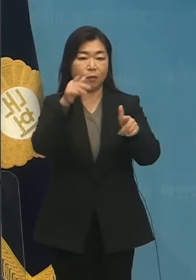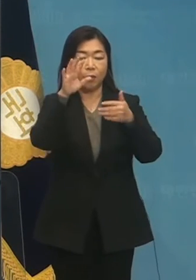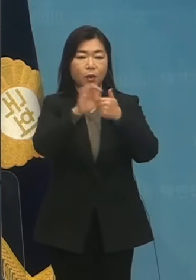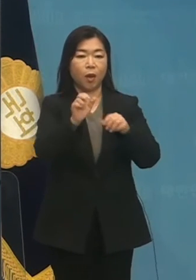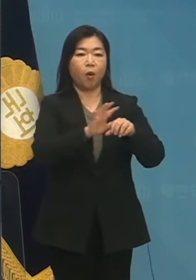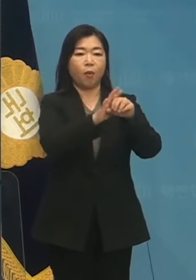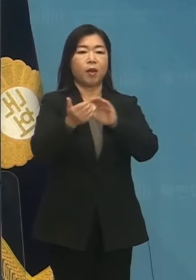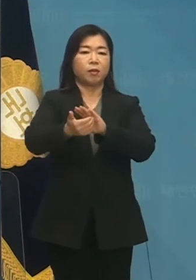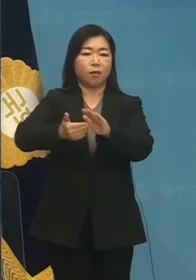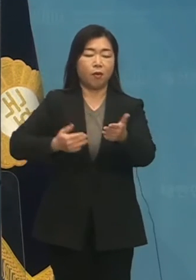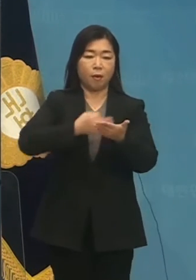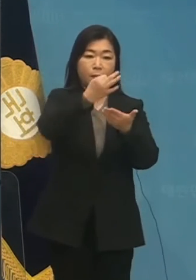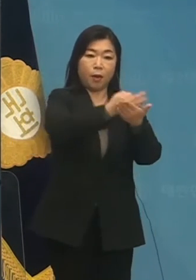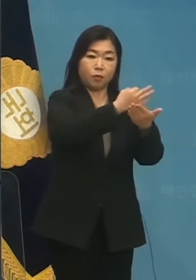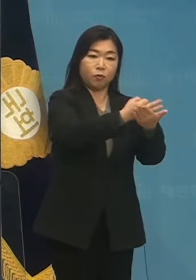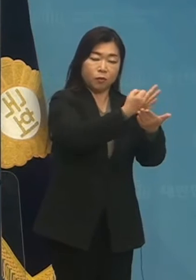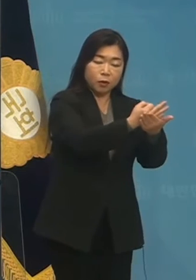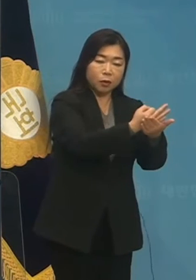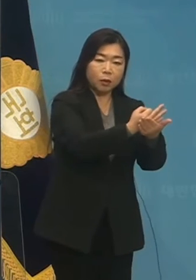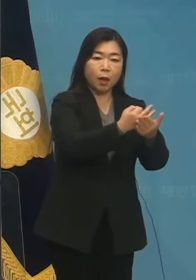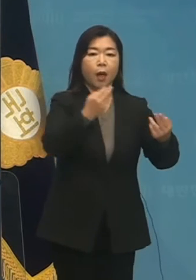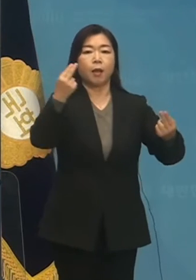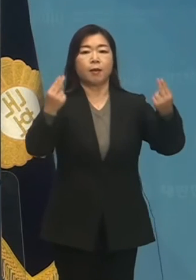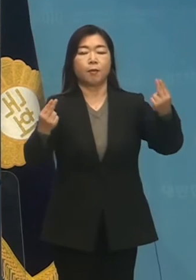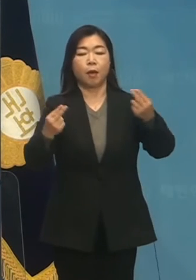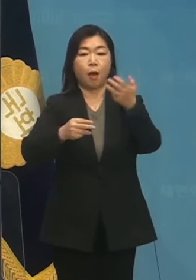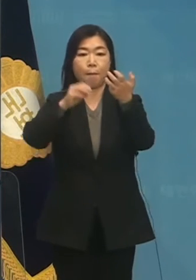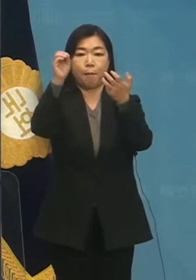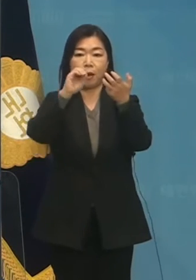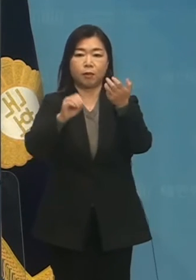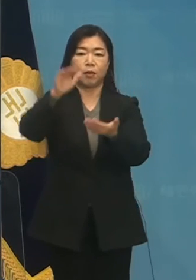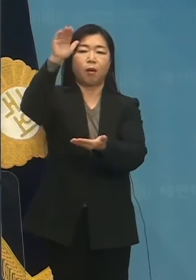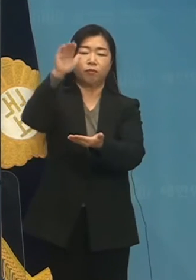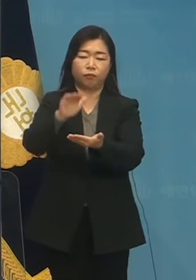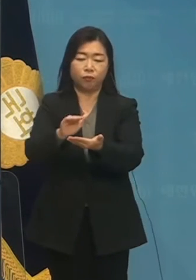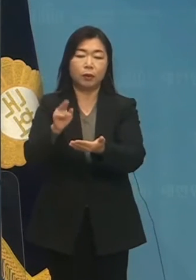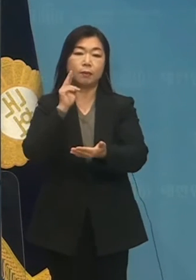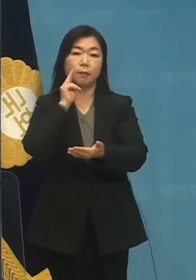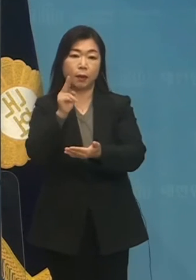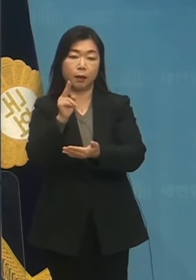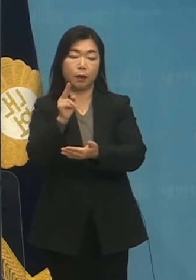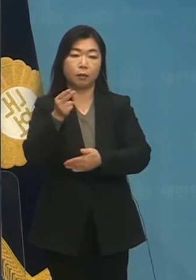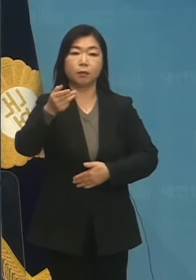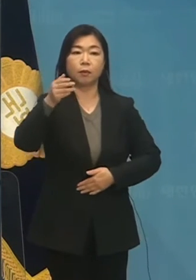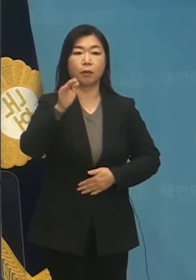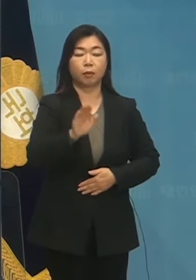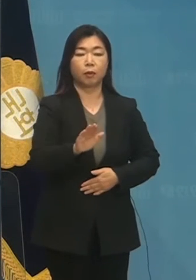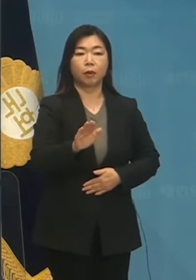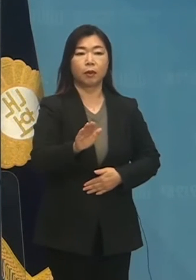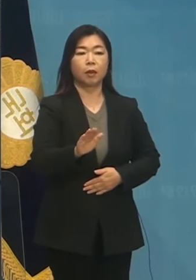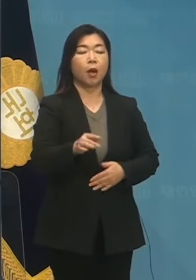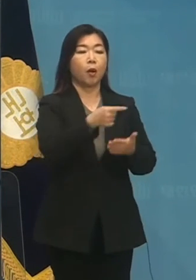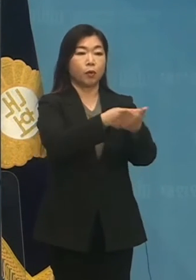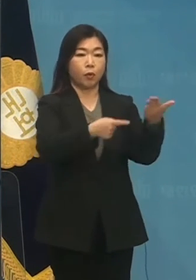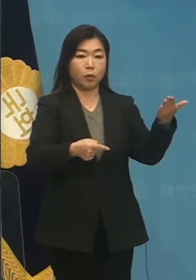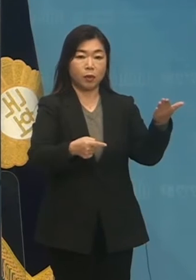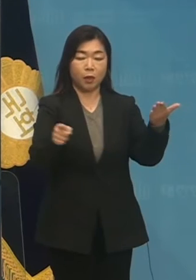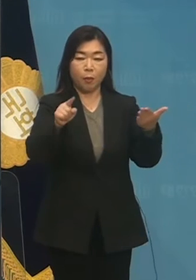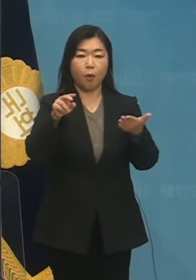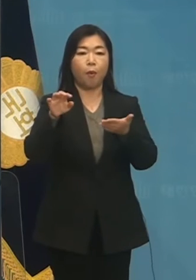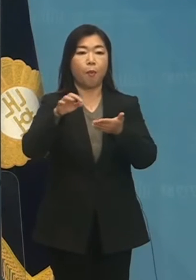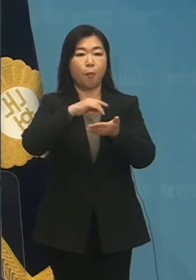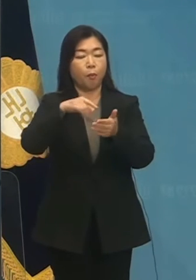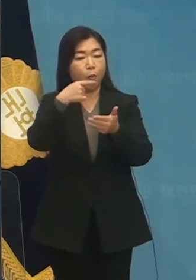코로나 이전의 매출액 대비 80% 이상의 매출 감소를 겪고 있음에도 불구하고 손실보상